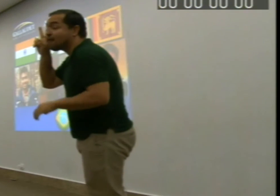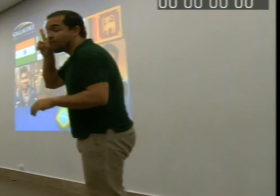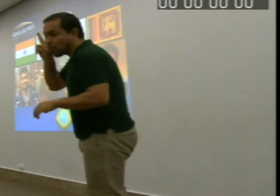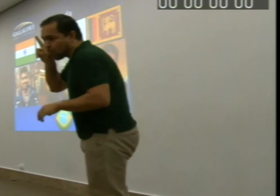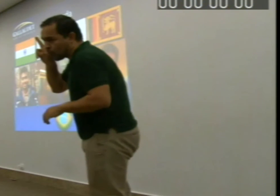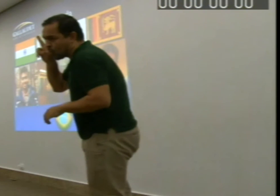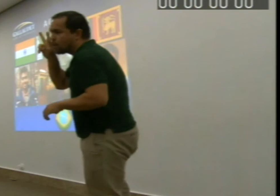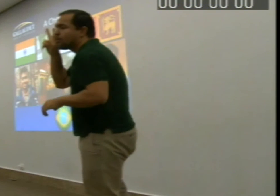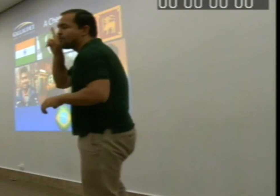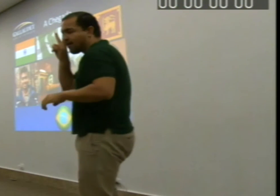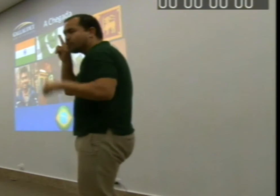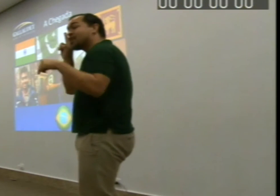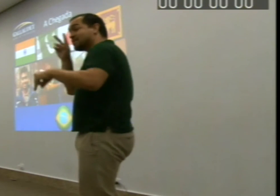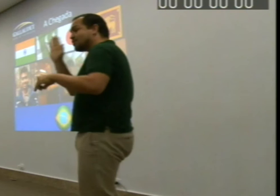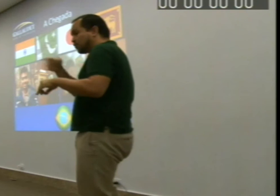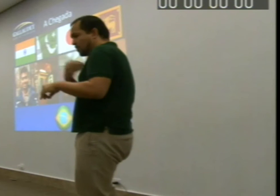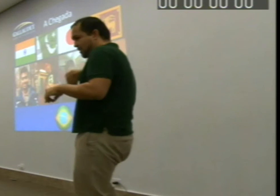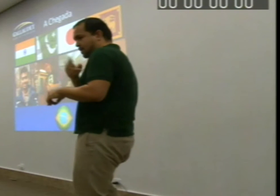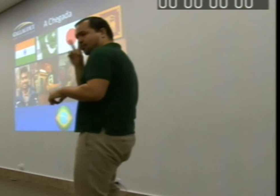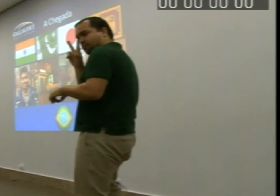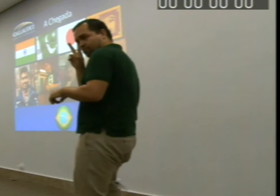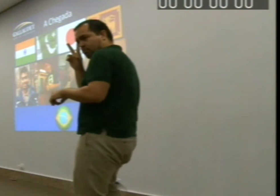Brasil viável